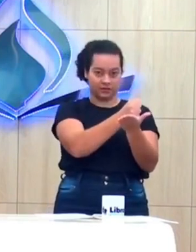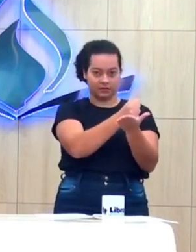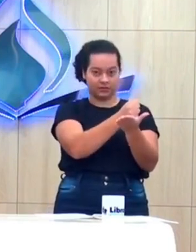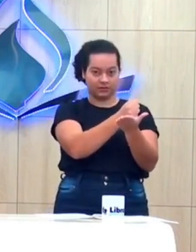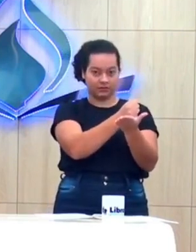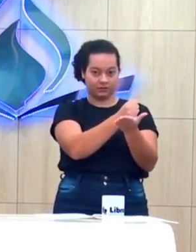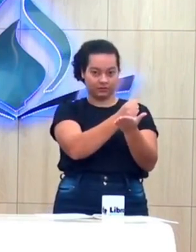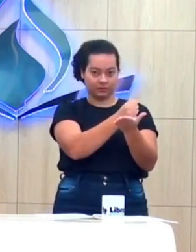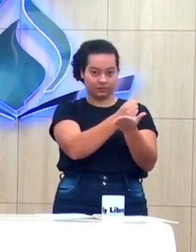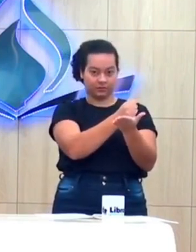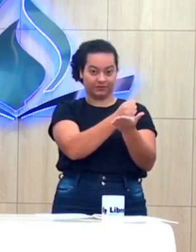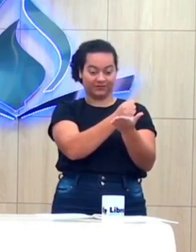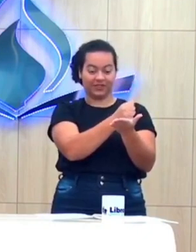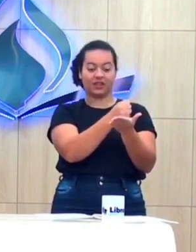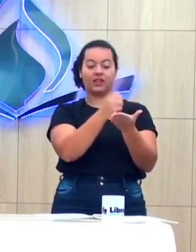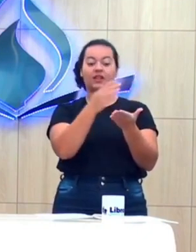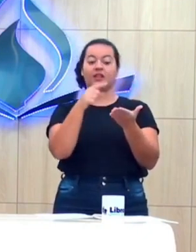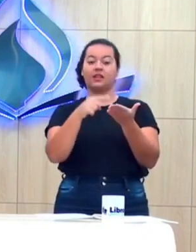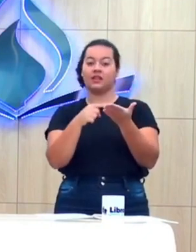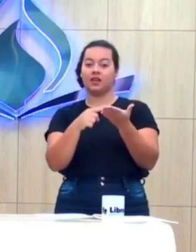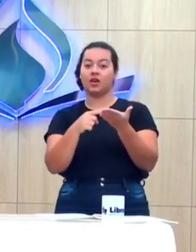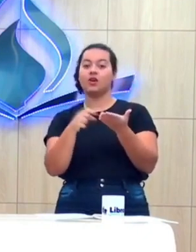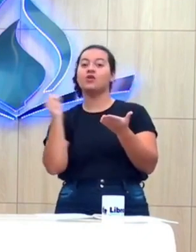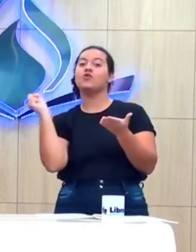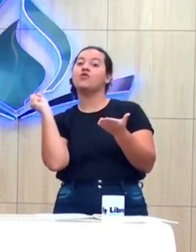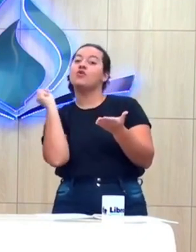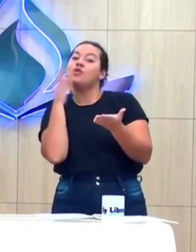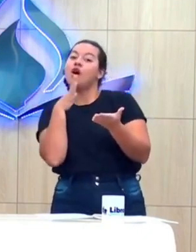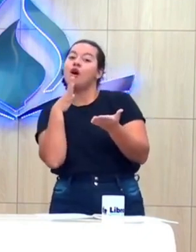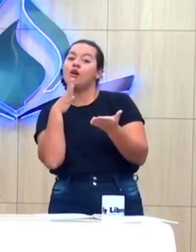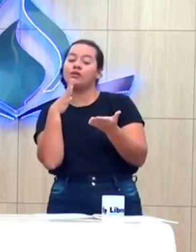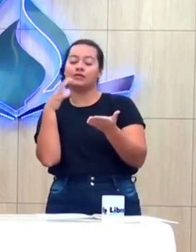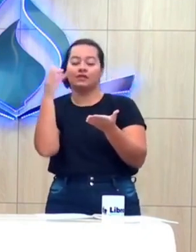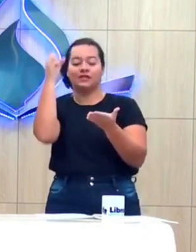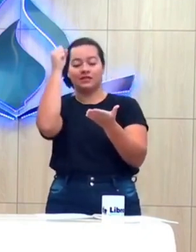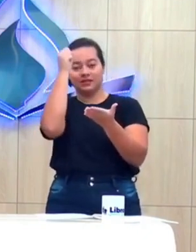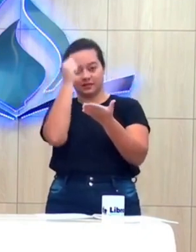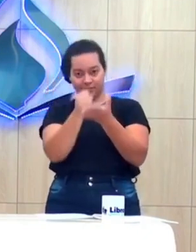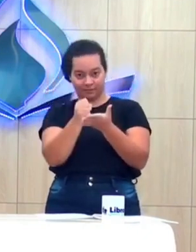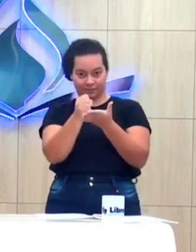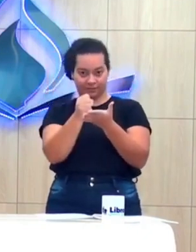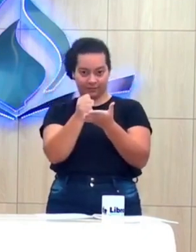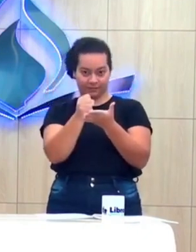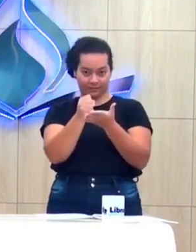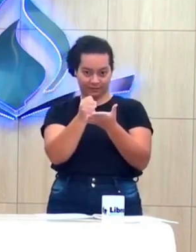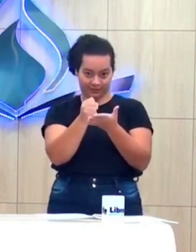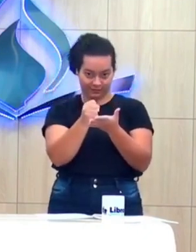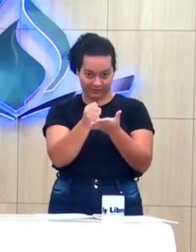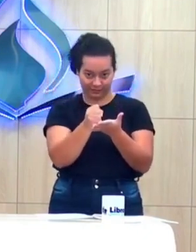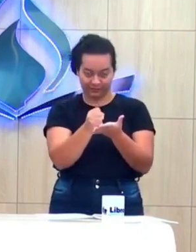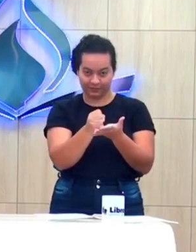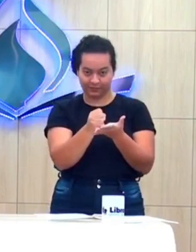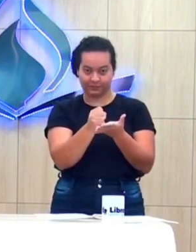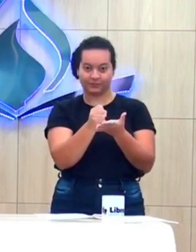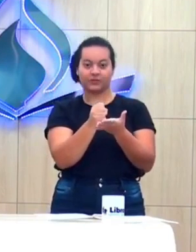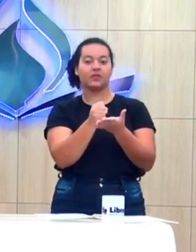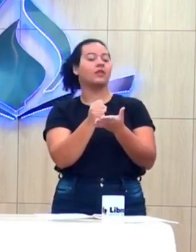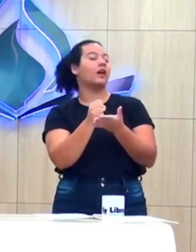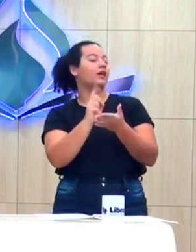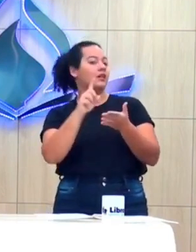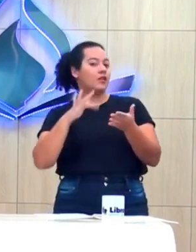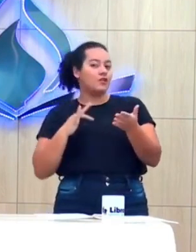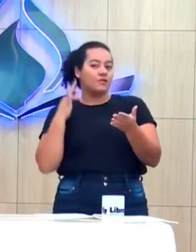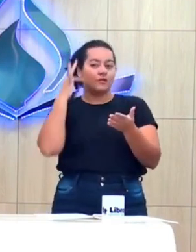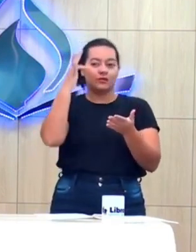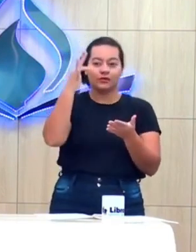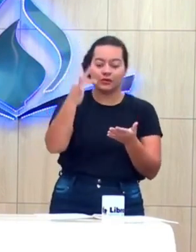Testamento e temos o Novo Testamento. Nós vamos ensinar os